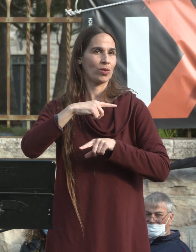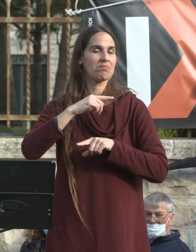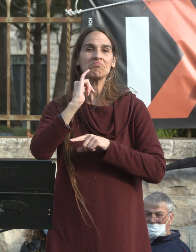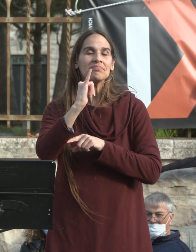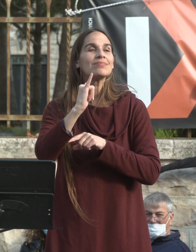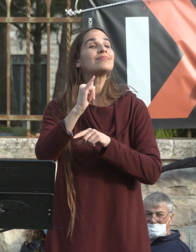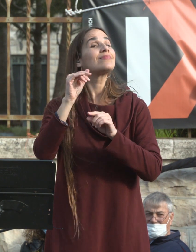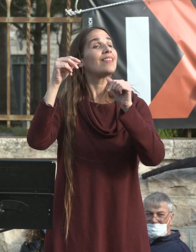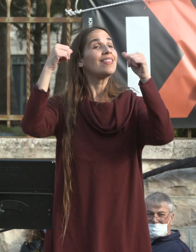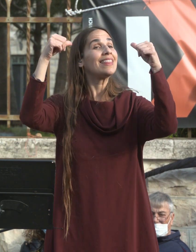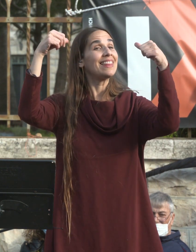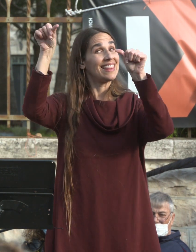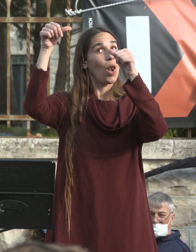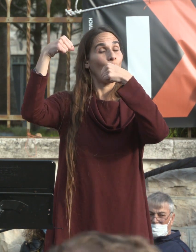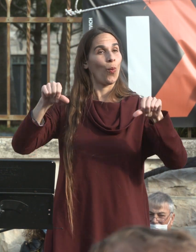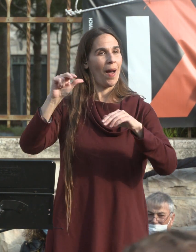דגלים מהחדרים שלהם.